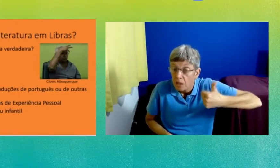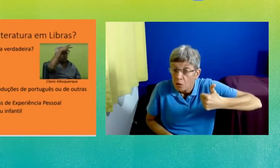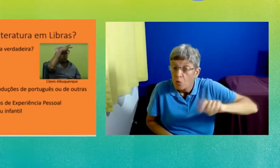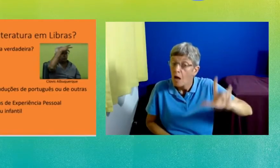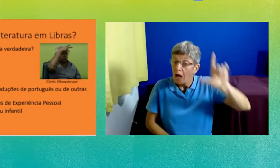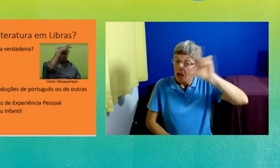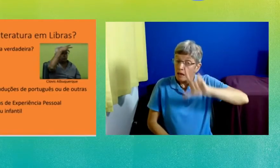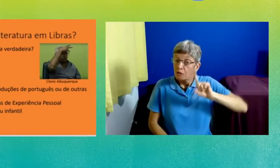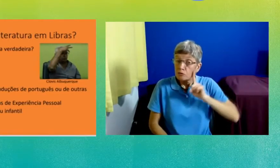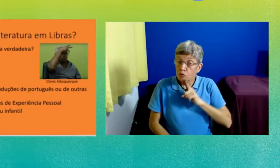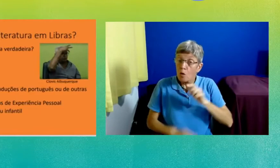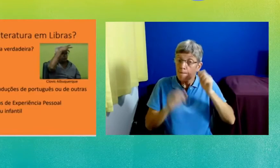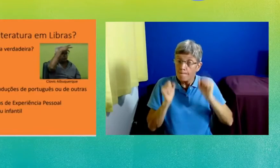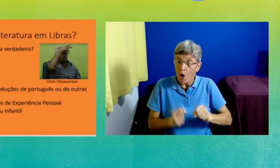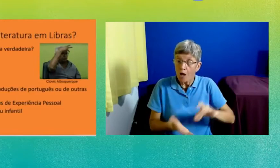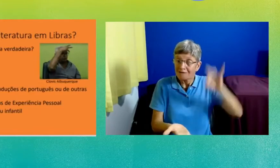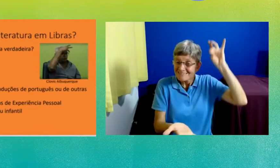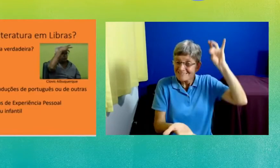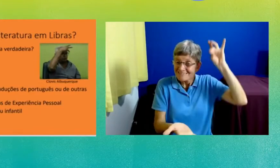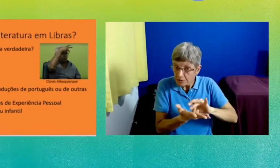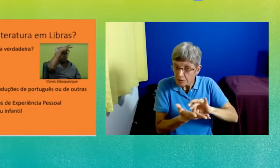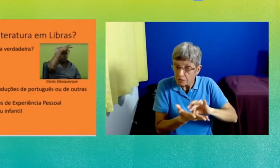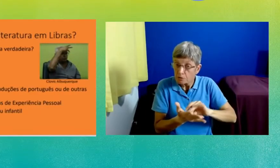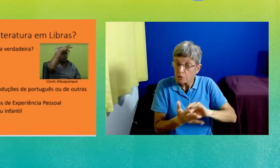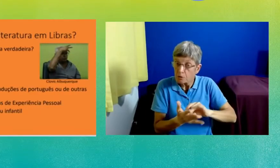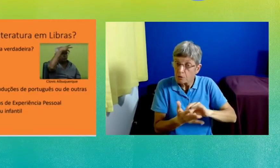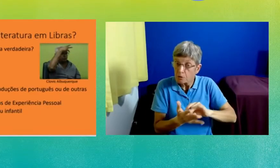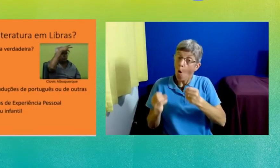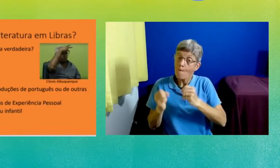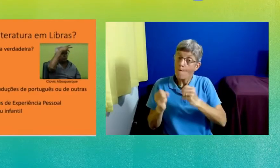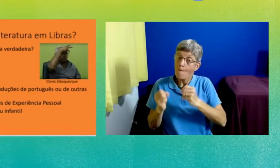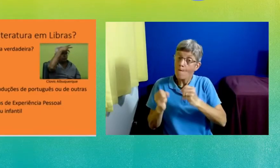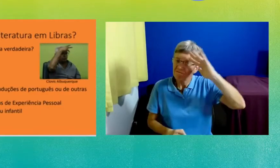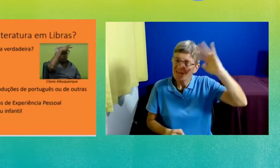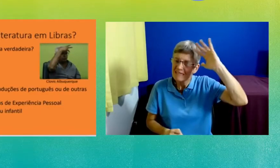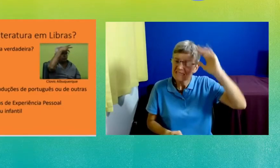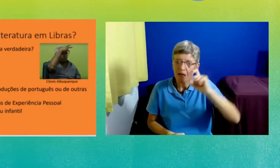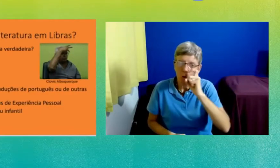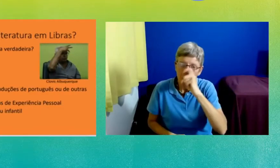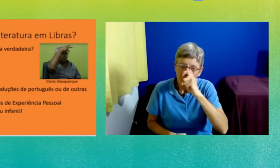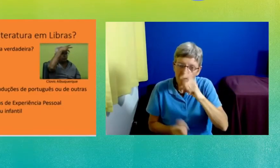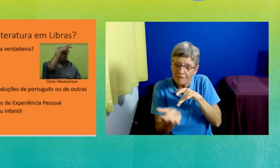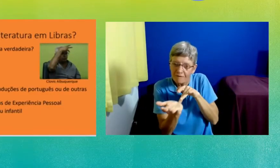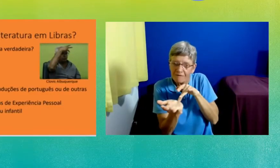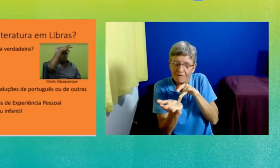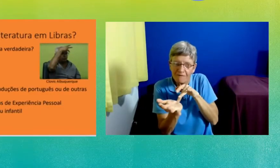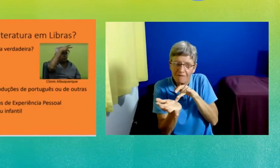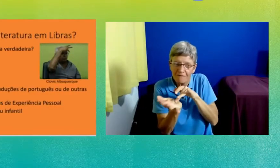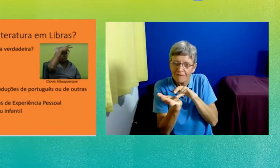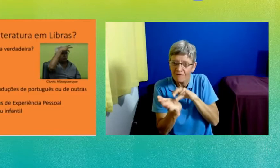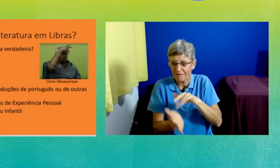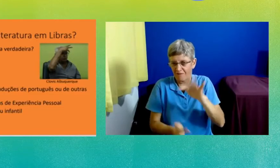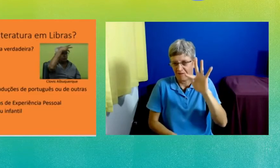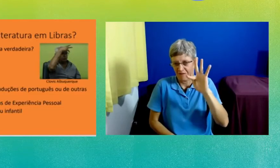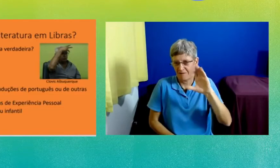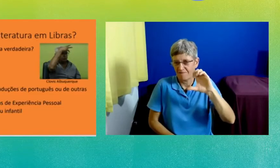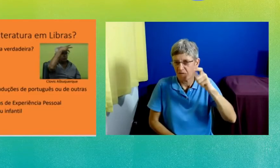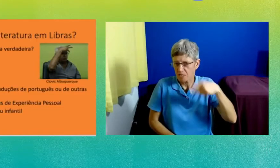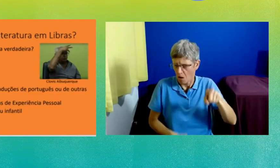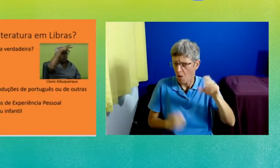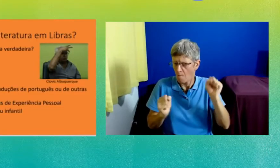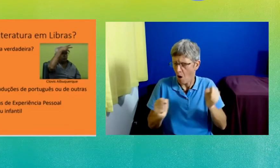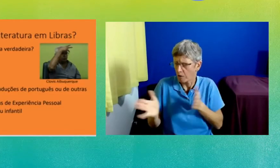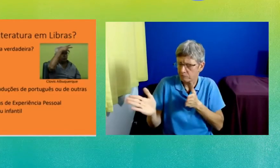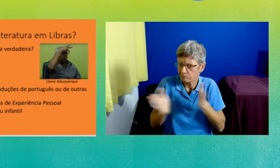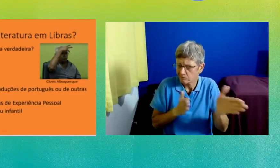ela é muito variada, então ela pode ser real, ou ela pode ser uma imaginação, ela pode